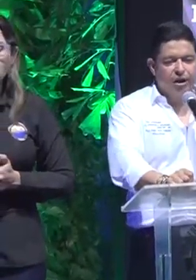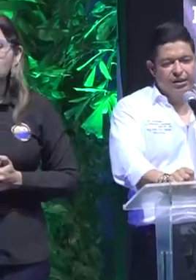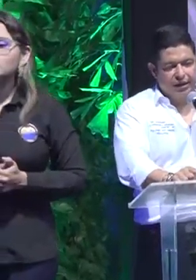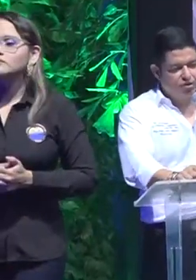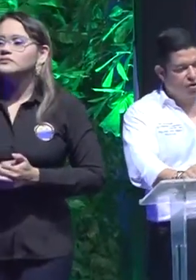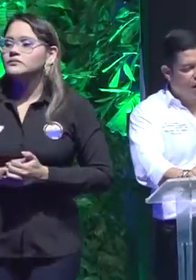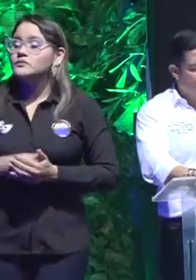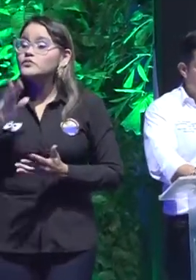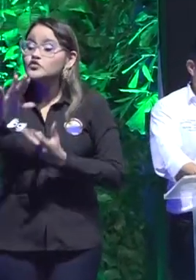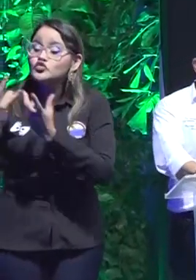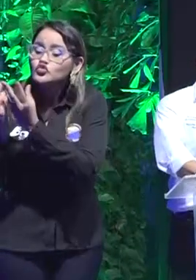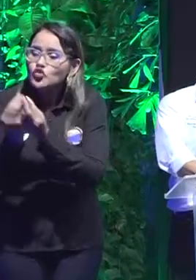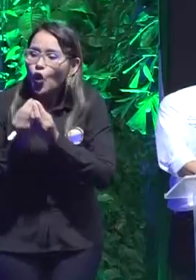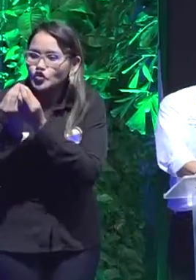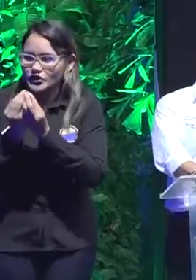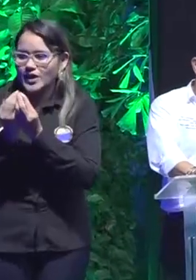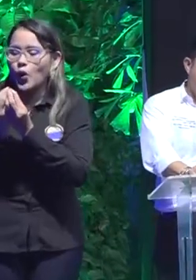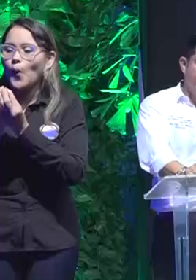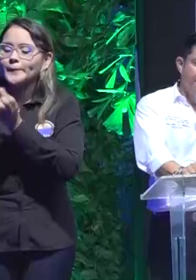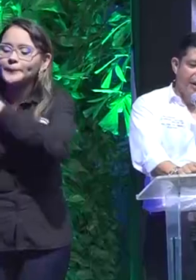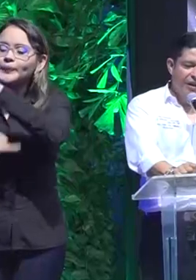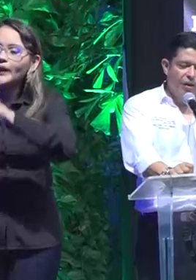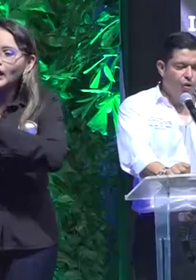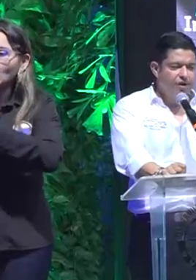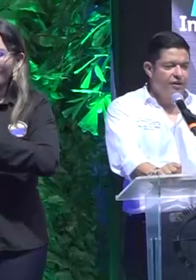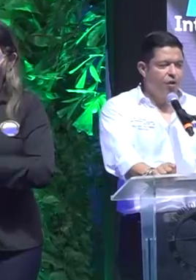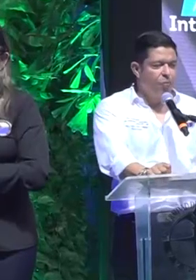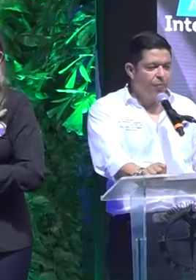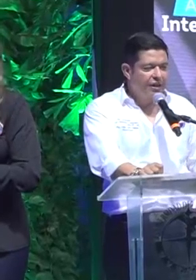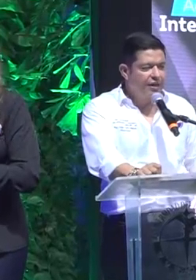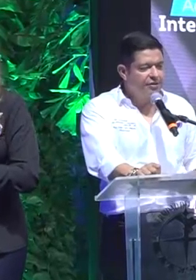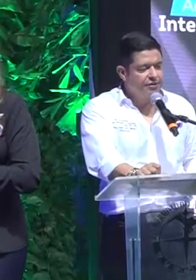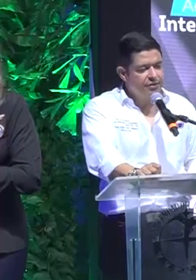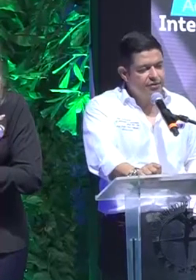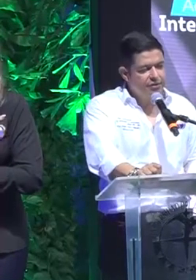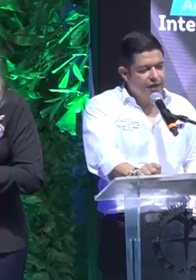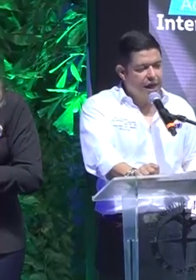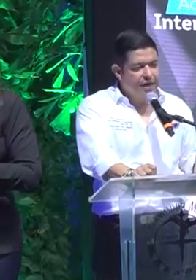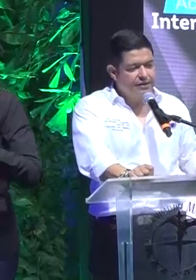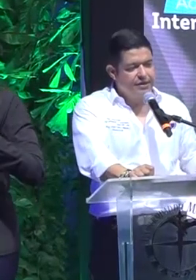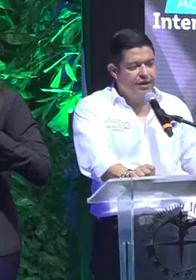Consejo Internacional de Universidades Emprendedoras y Comprometidas,